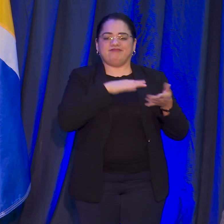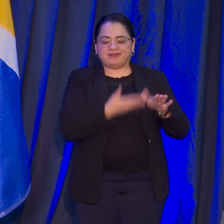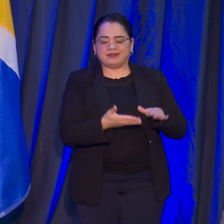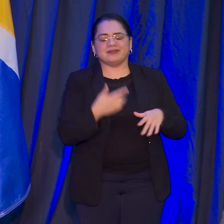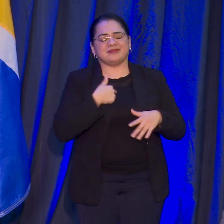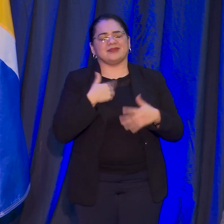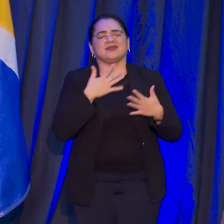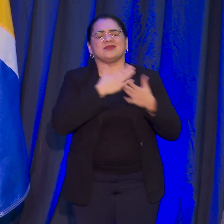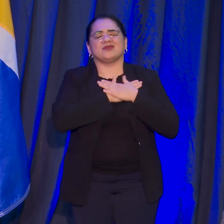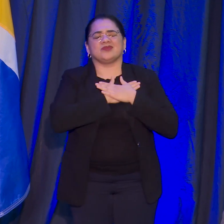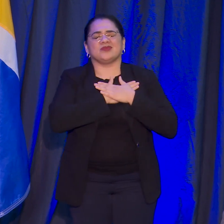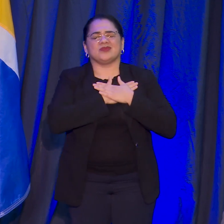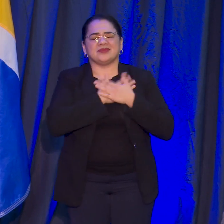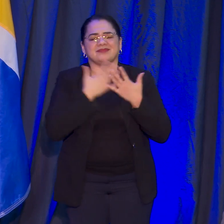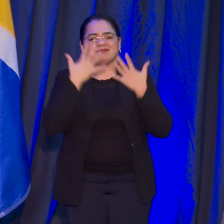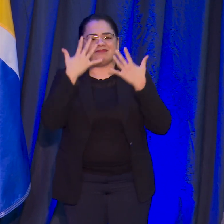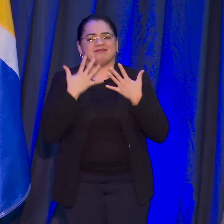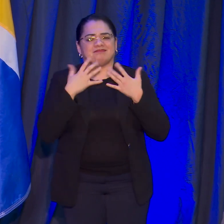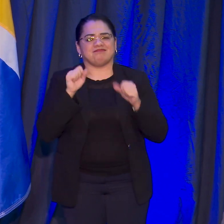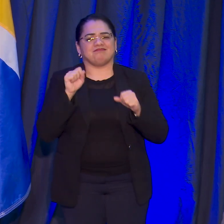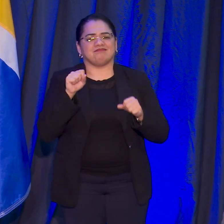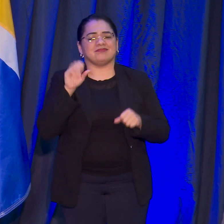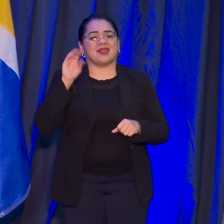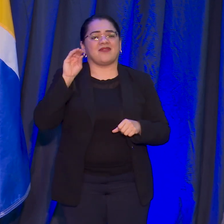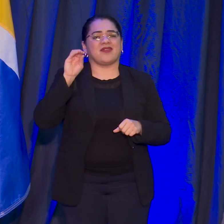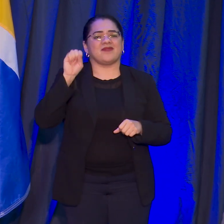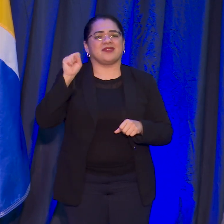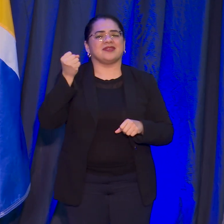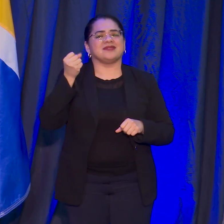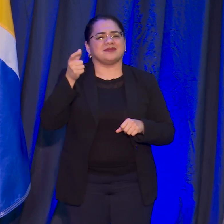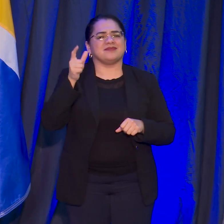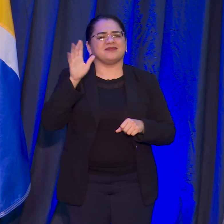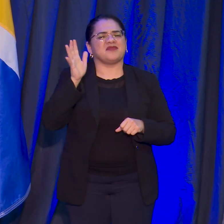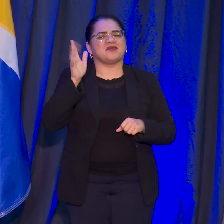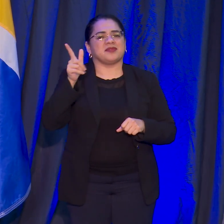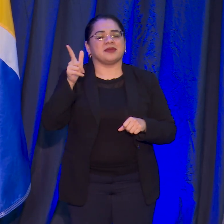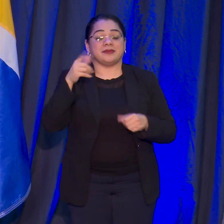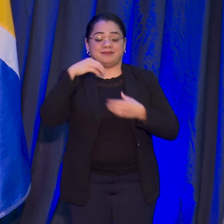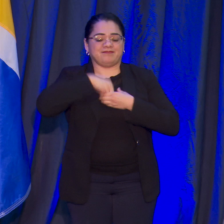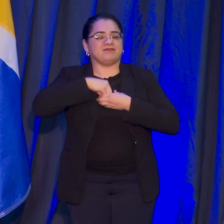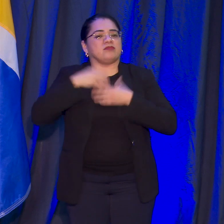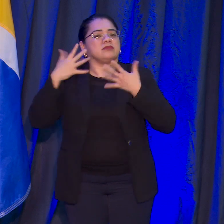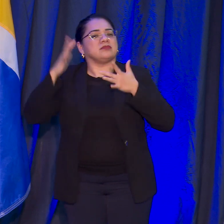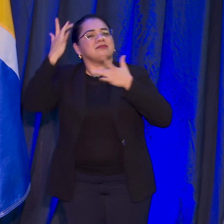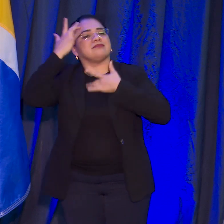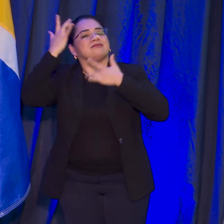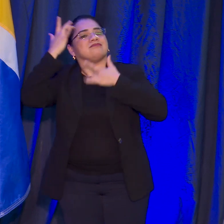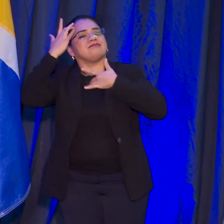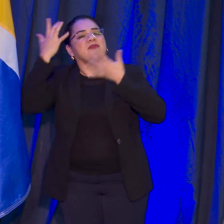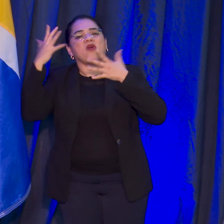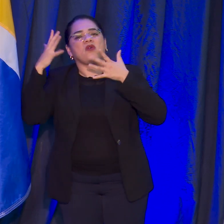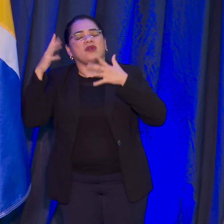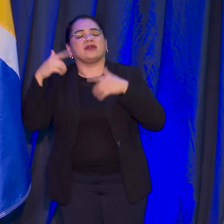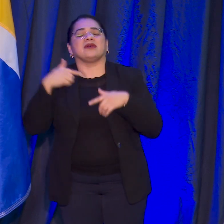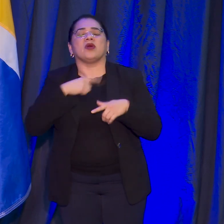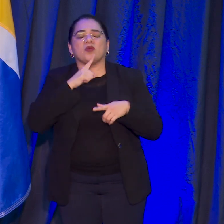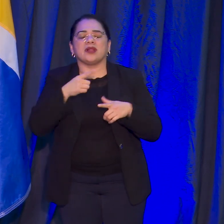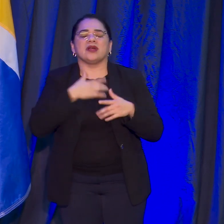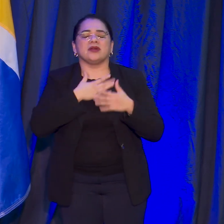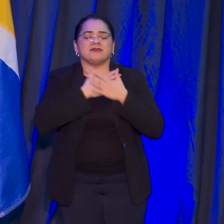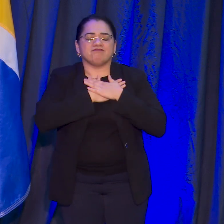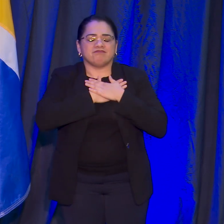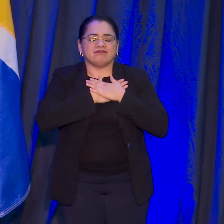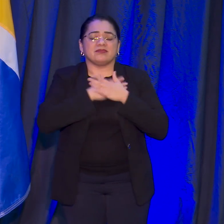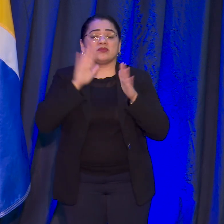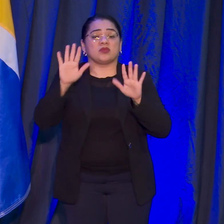La paciente era una mujer en sus 50 años con problemas de salud preexistentes. Nuestros pensamientos están con los seres